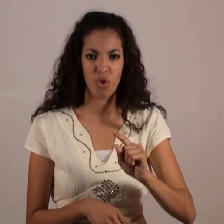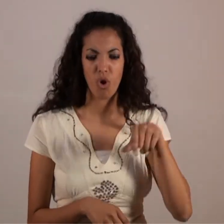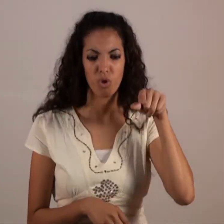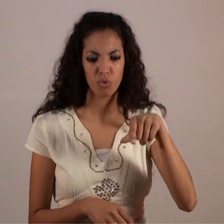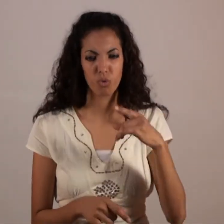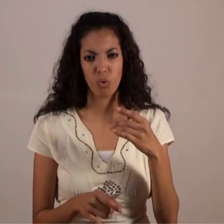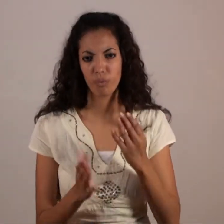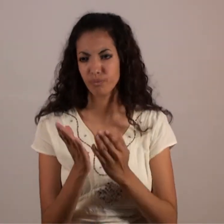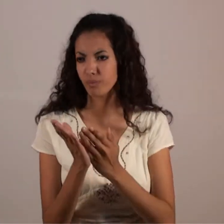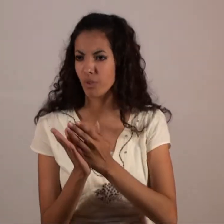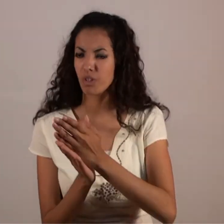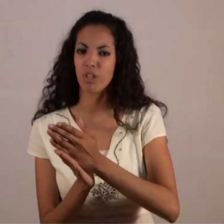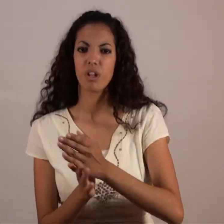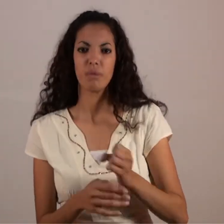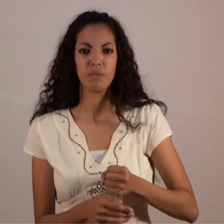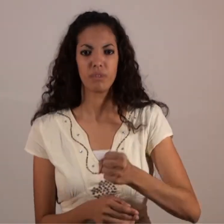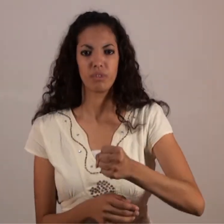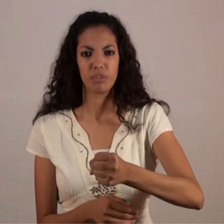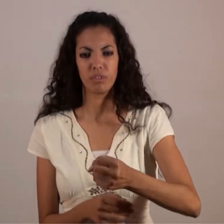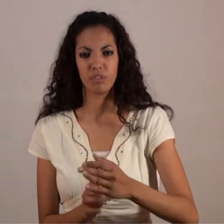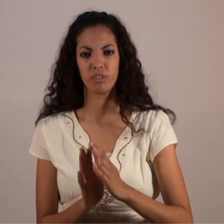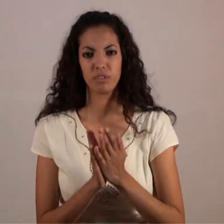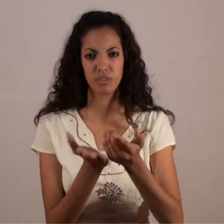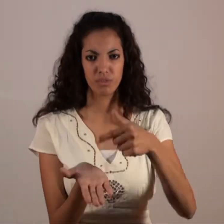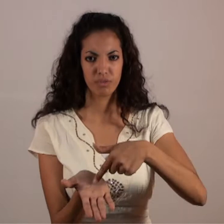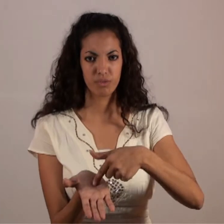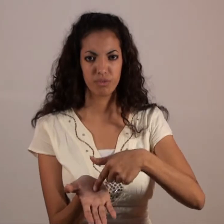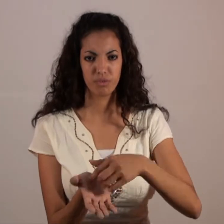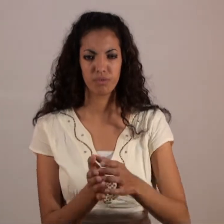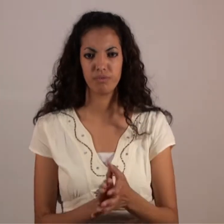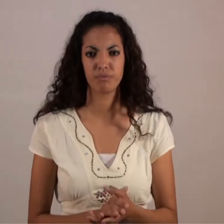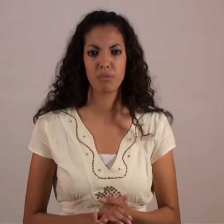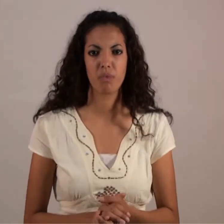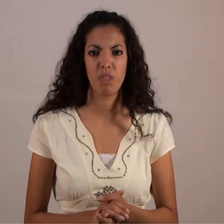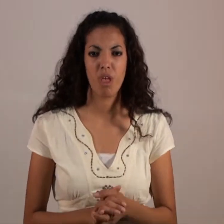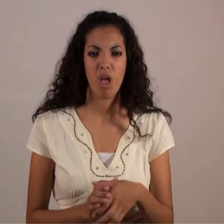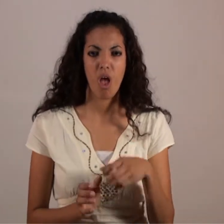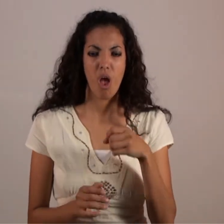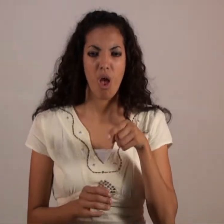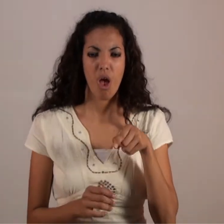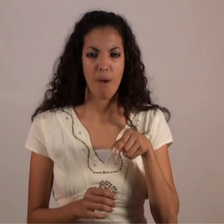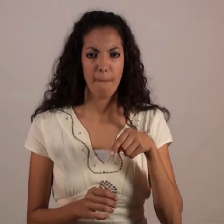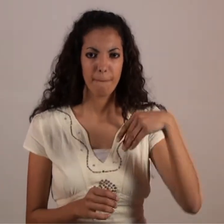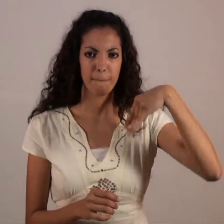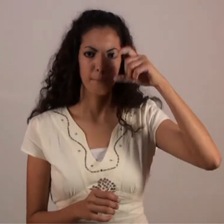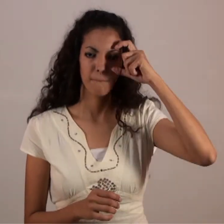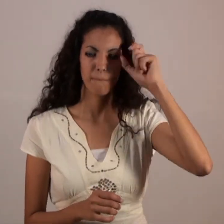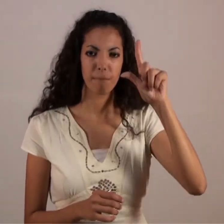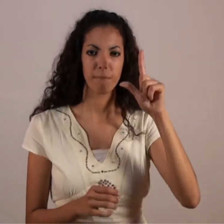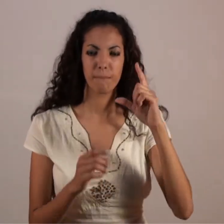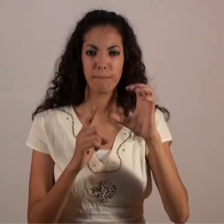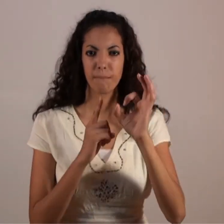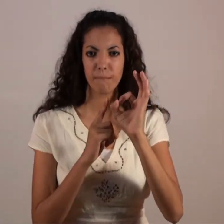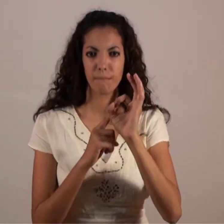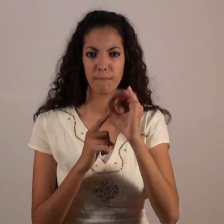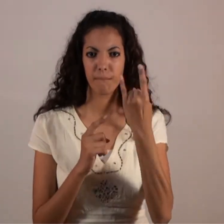Y Hebreos 7:1 al 3. Porque este Melquisedec, rey de Salem, sacerdote del Dios